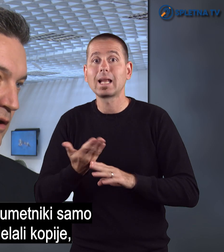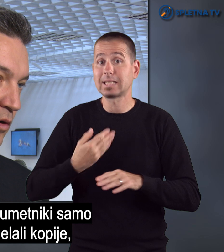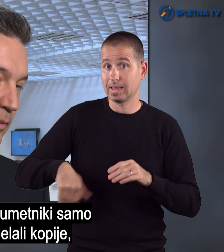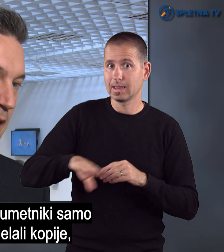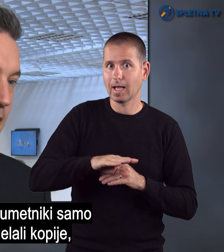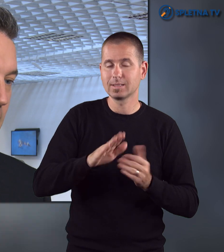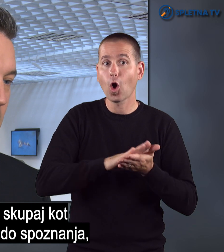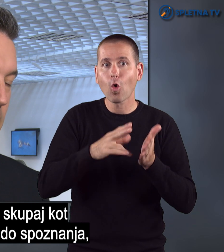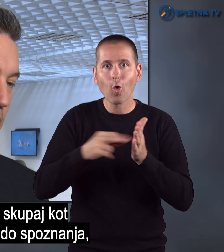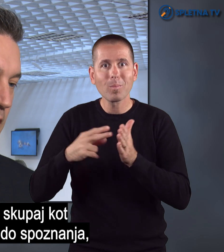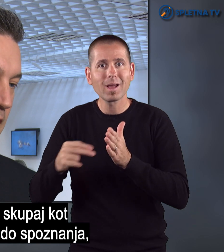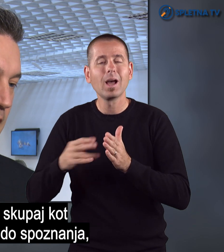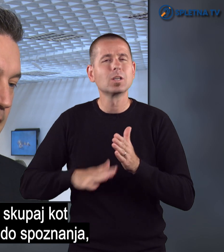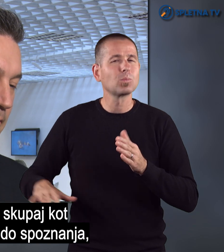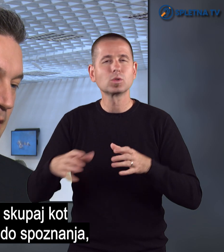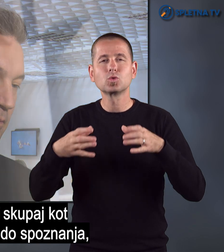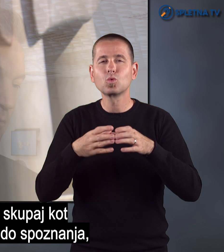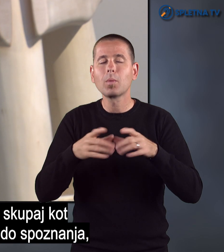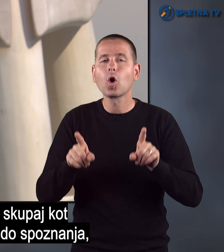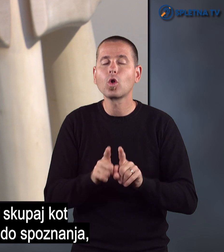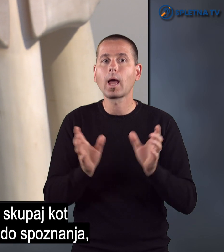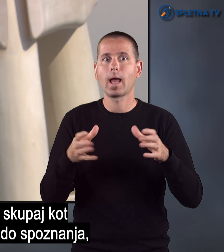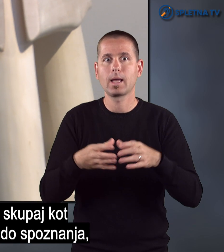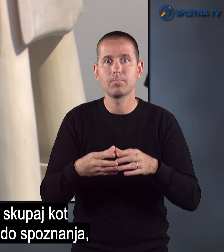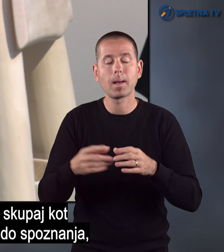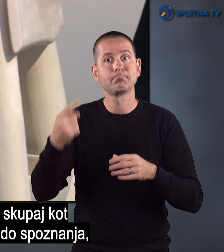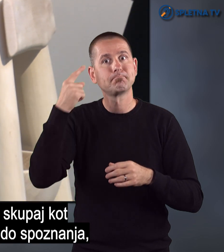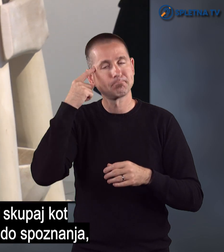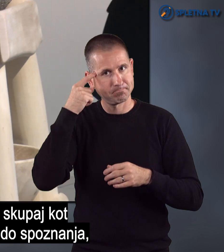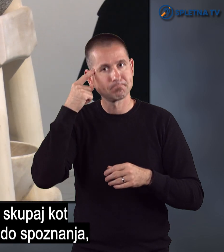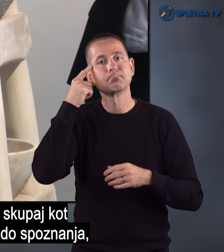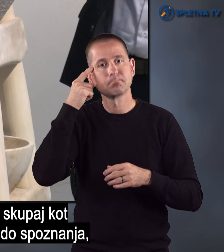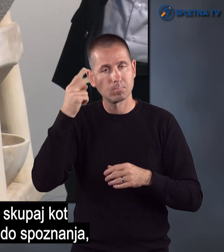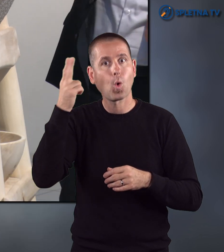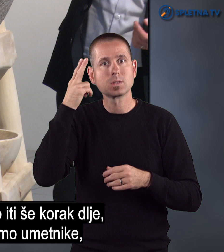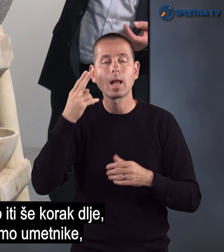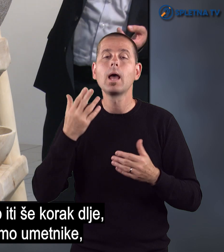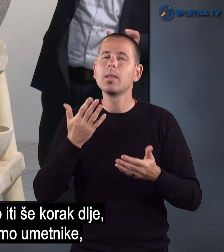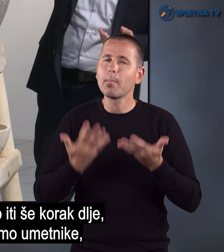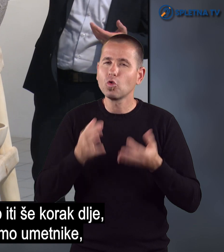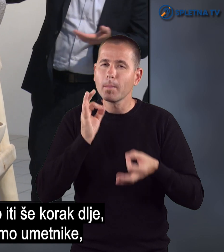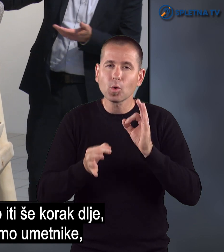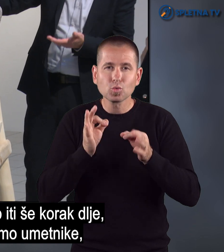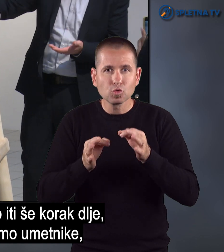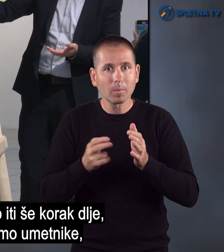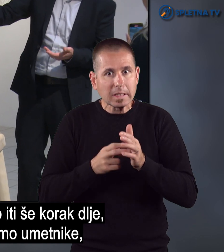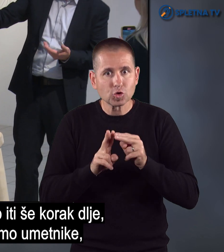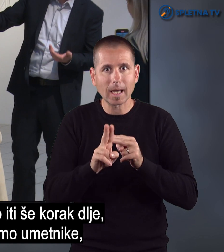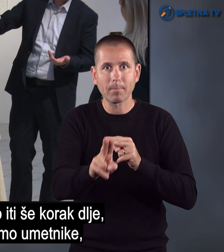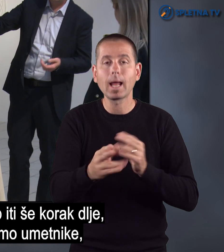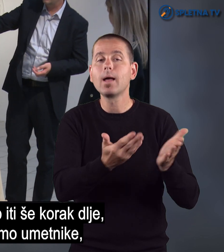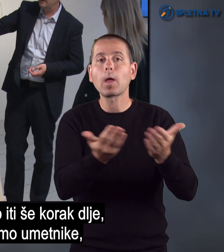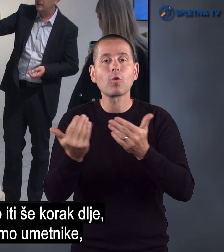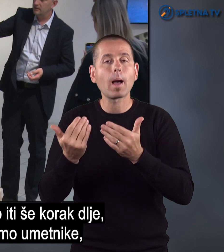nas delali kopije, smo vsi skupaj kot ekipa prišli do spoznanja, da mogoče poskušamo iti korak